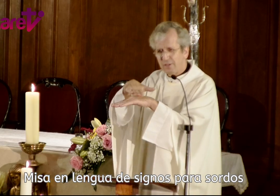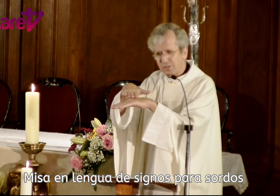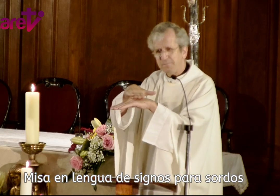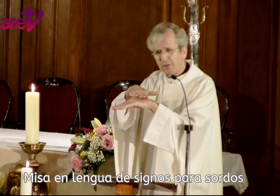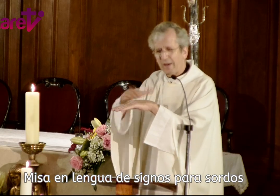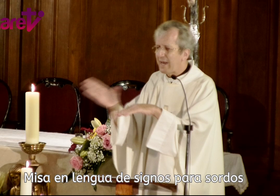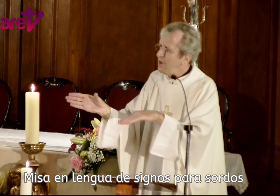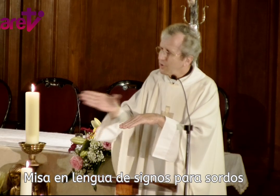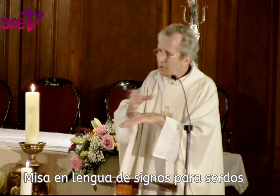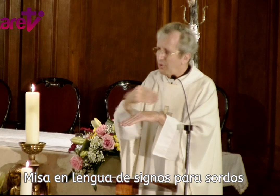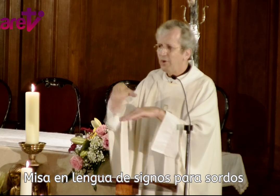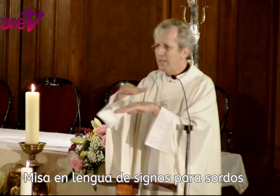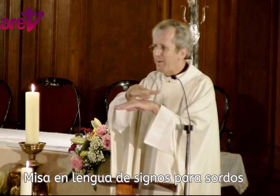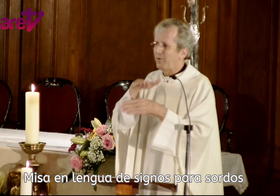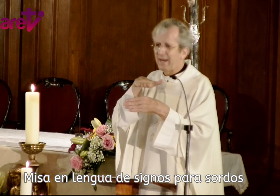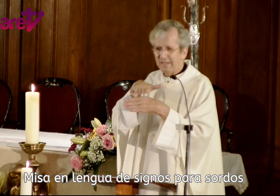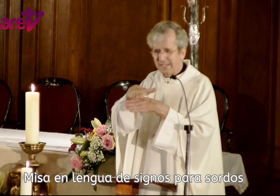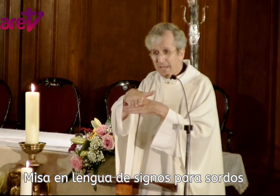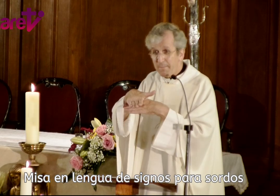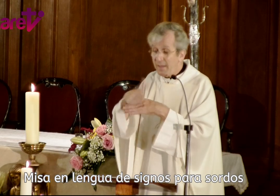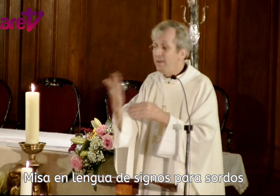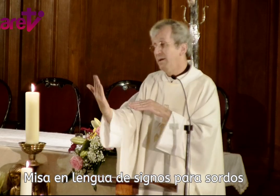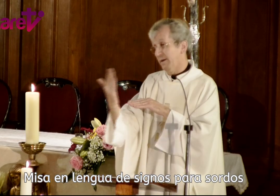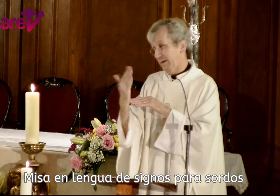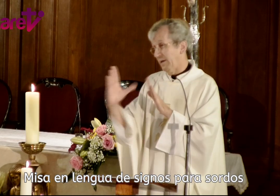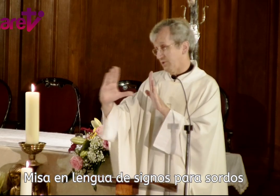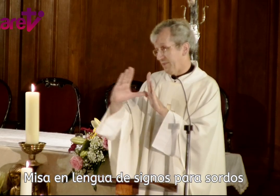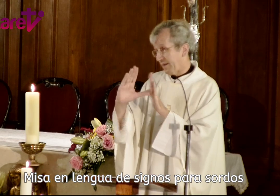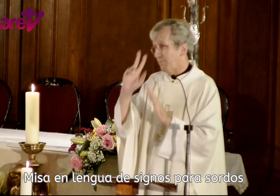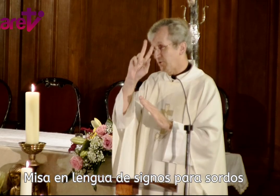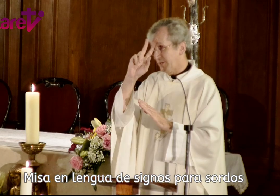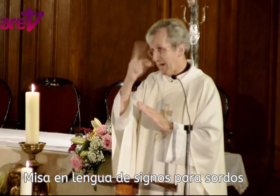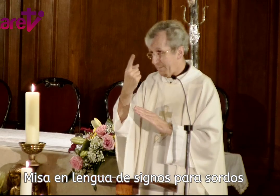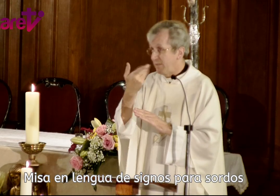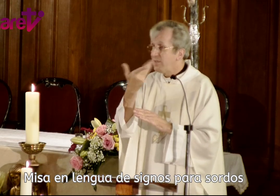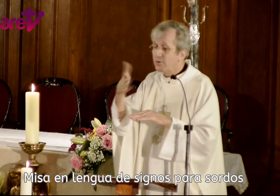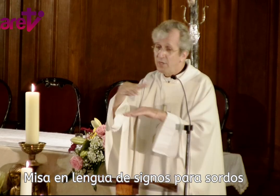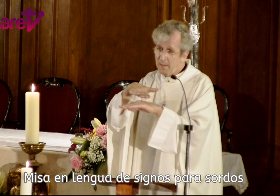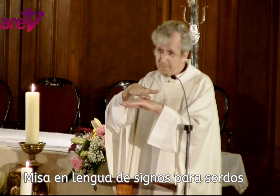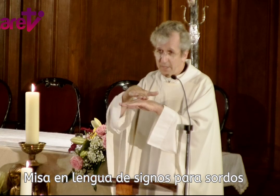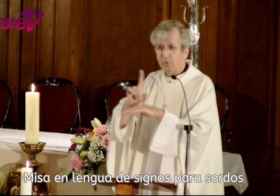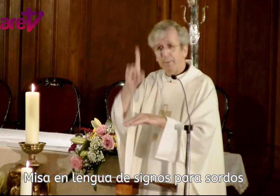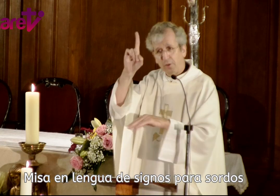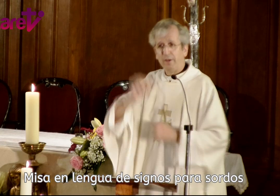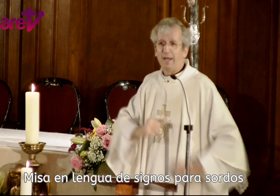Dios es perdonar todo y perdonar siempre que nos acercamos arrepentidos pidiendo perdón a